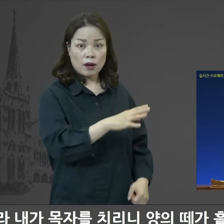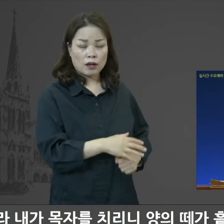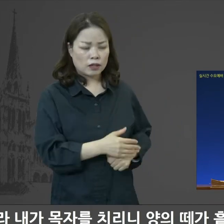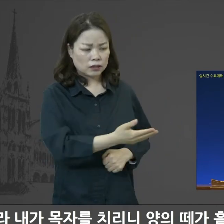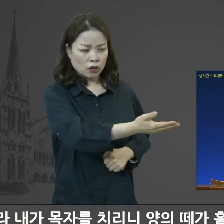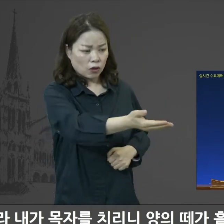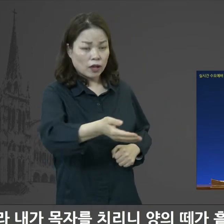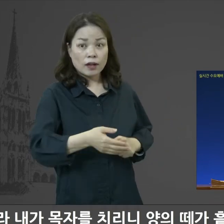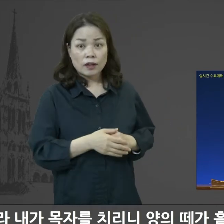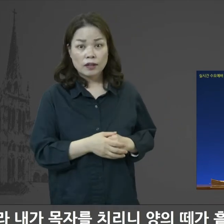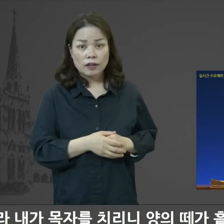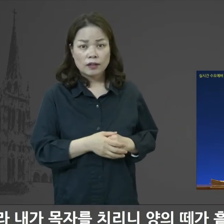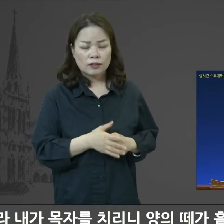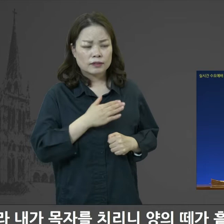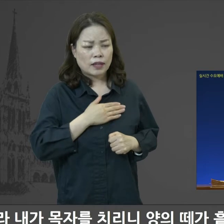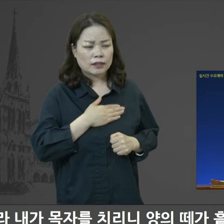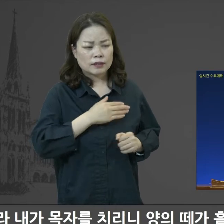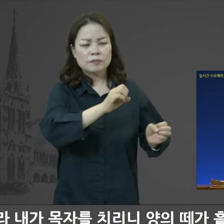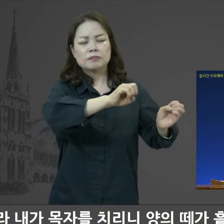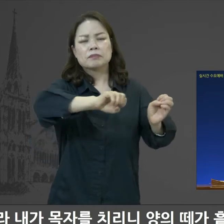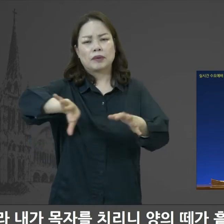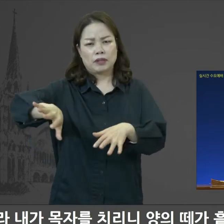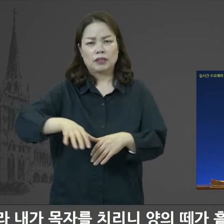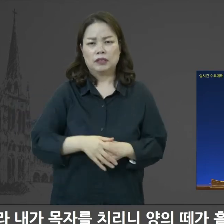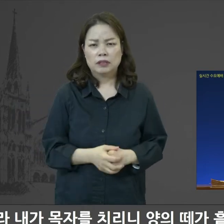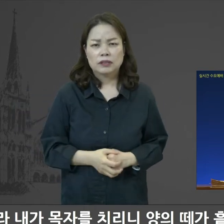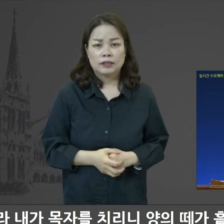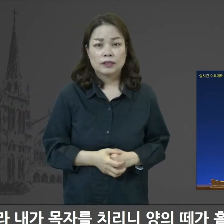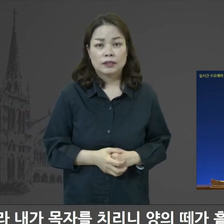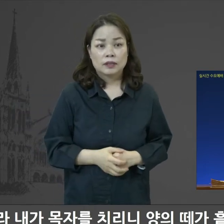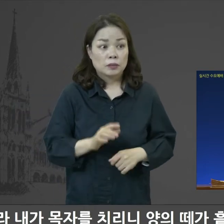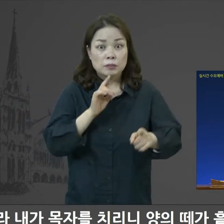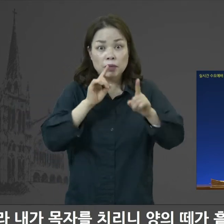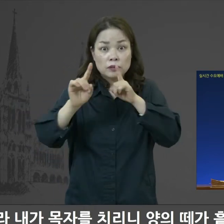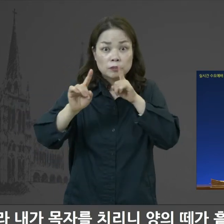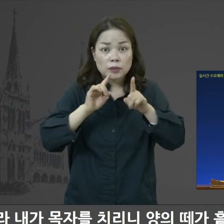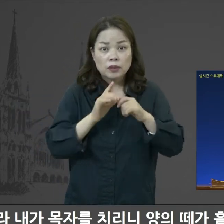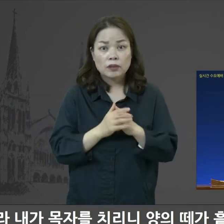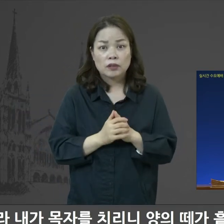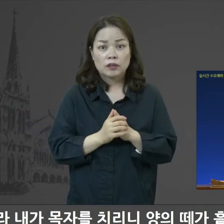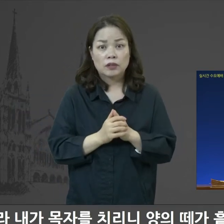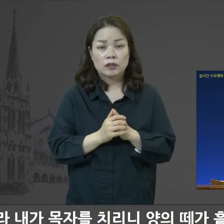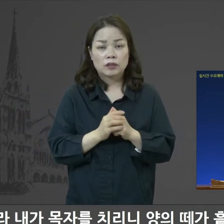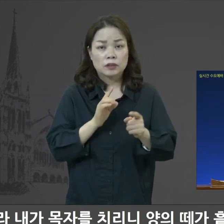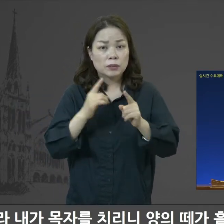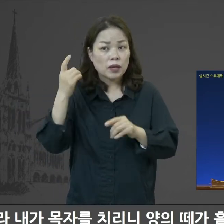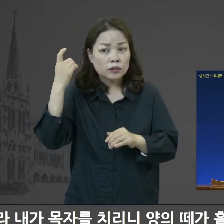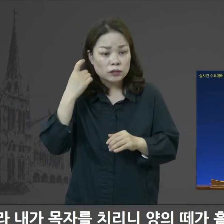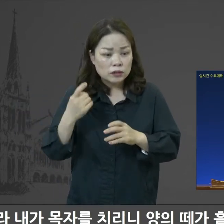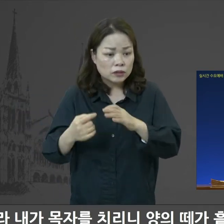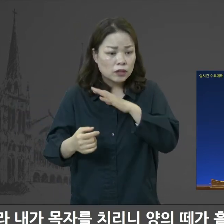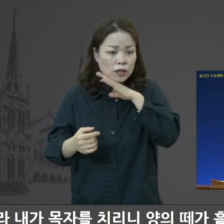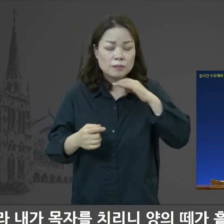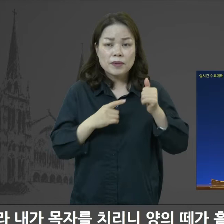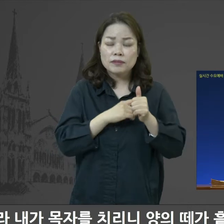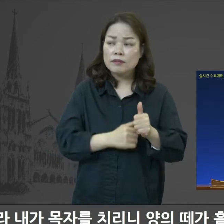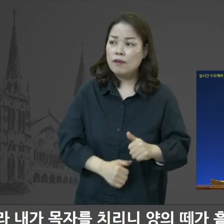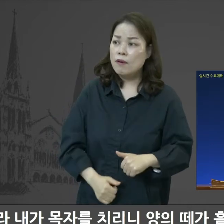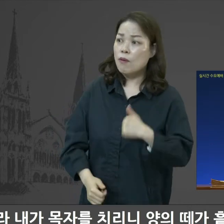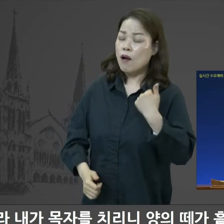너희가 다 나를 버릴 것이다, 이 말씀이었습니다. 이 말을 들은 베드로가